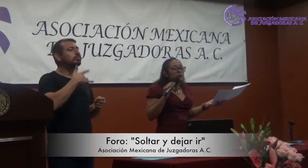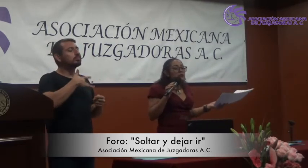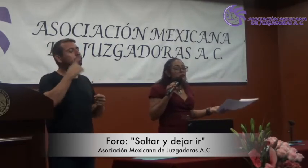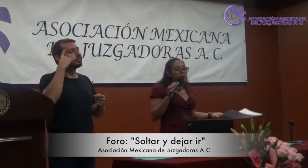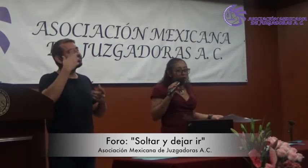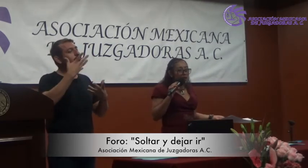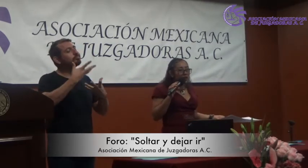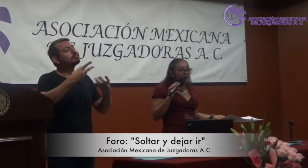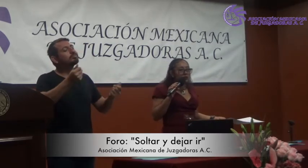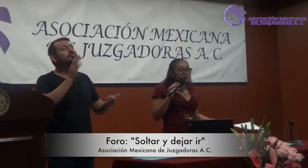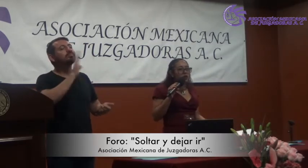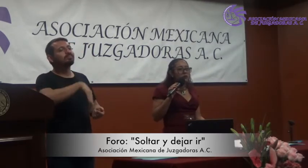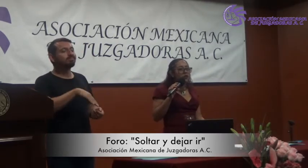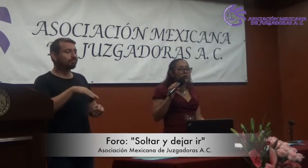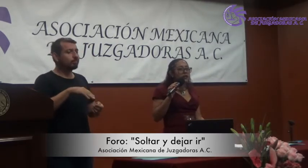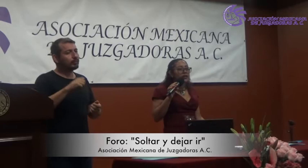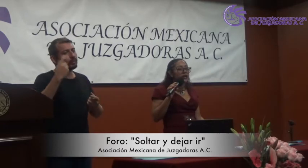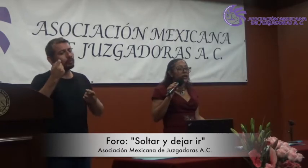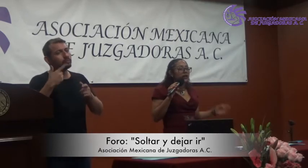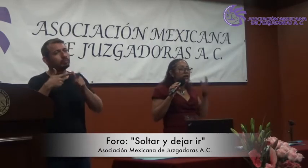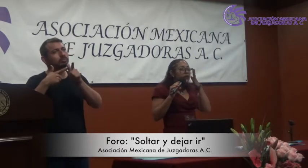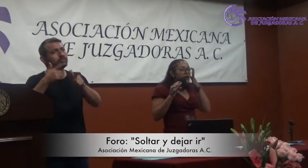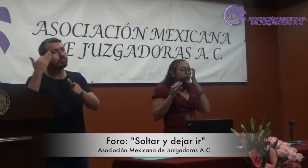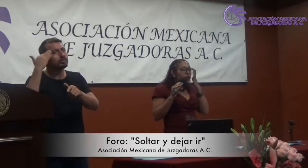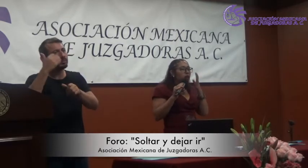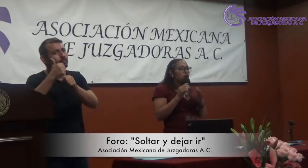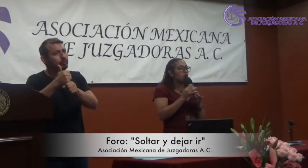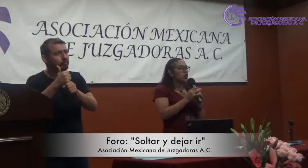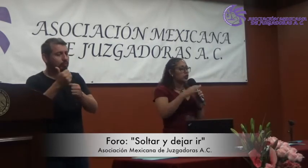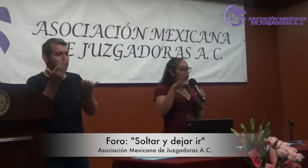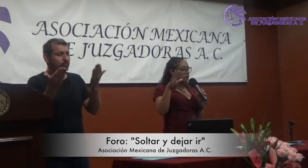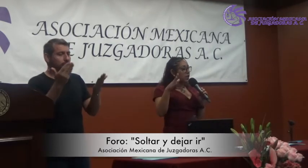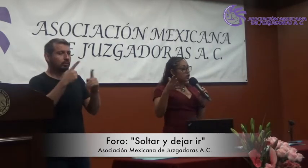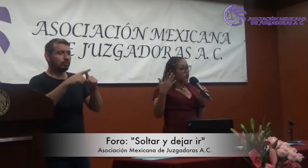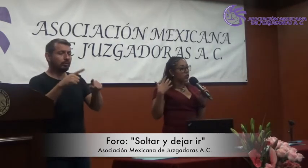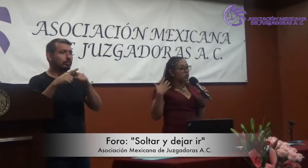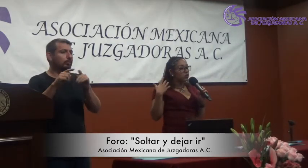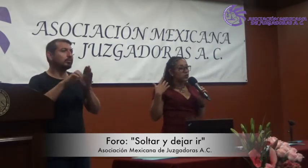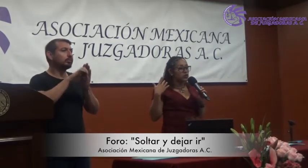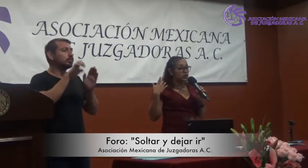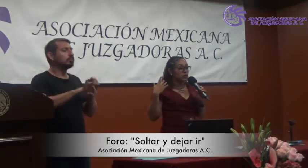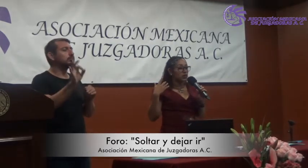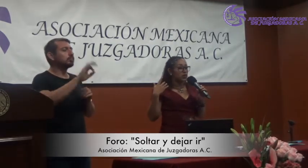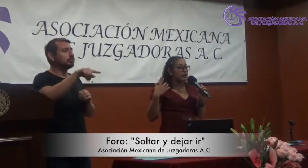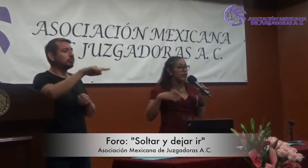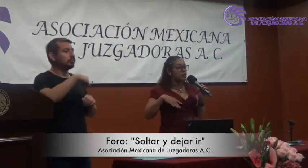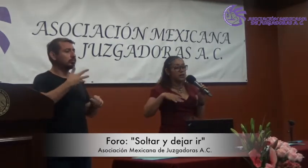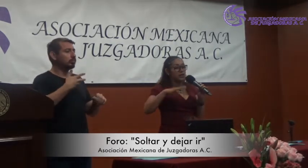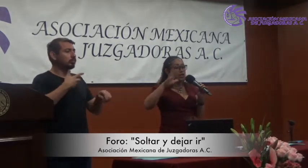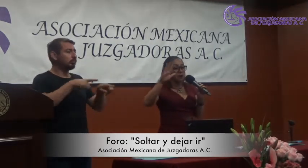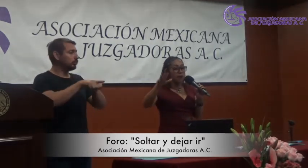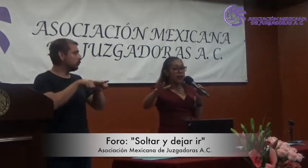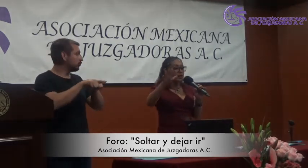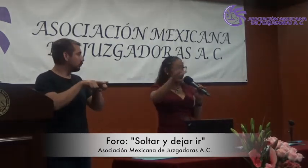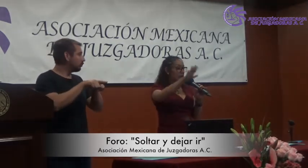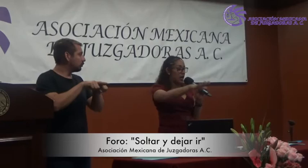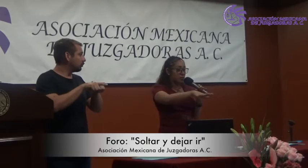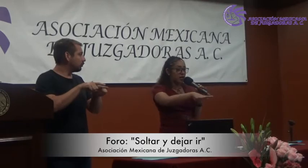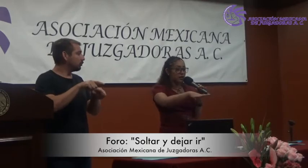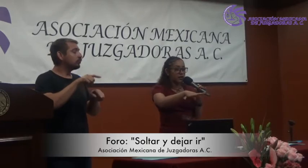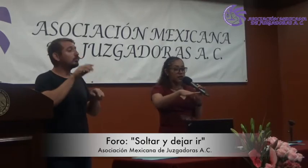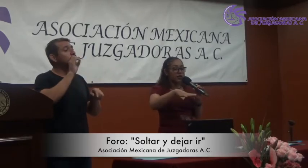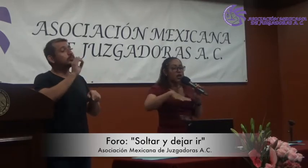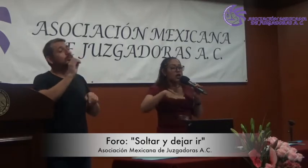En una misma familia podemos ver que los hermanos, algunos ante la pérdida del padre,